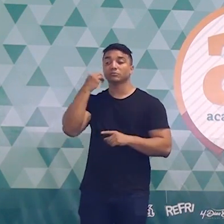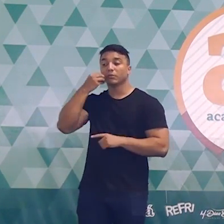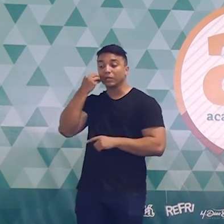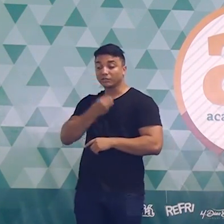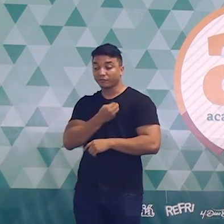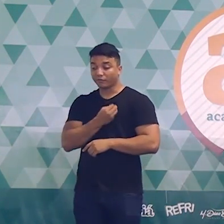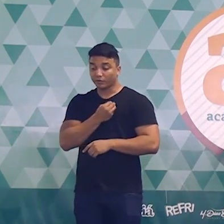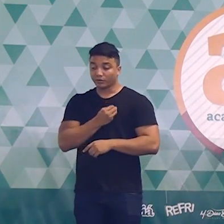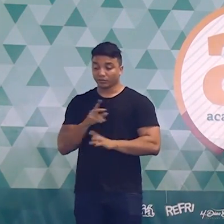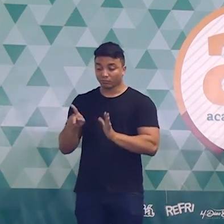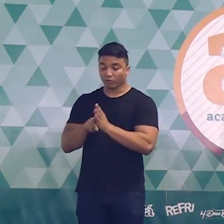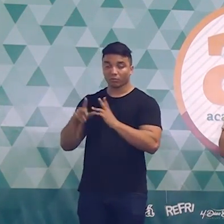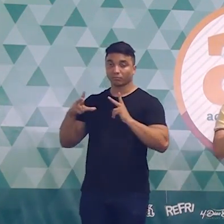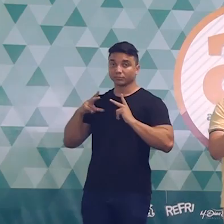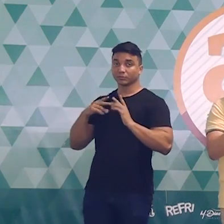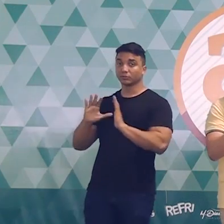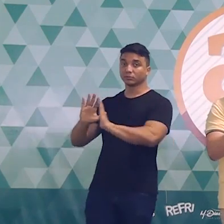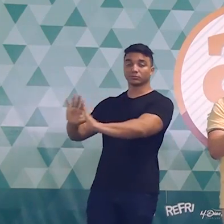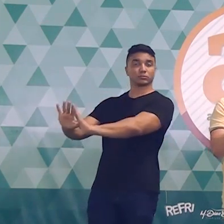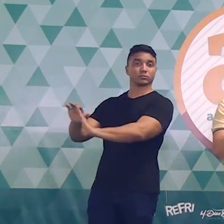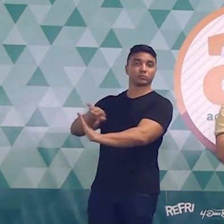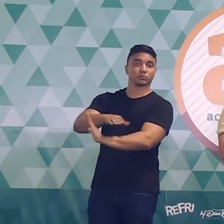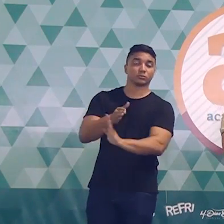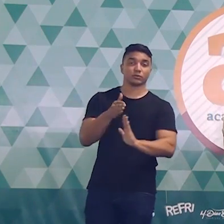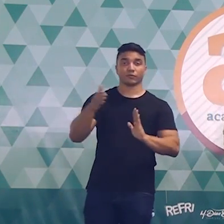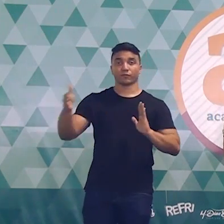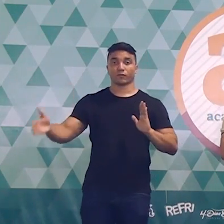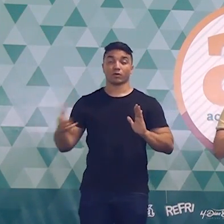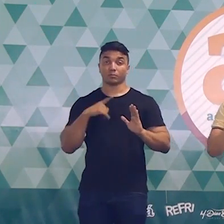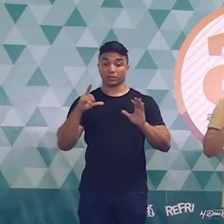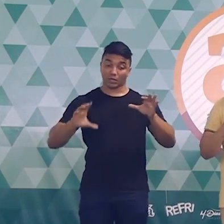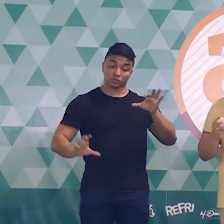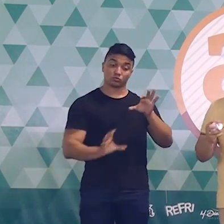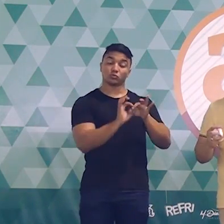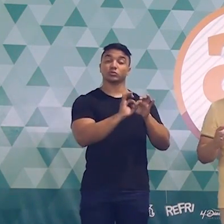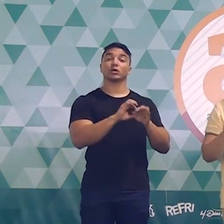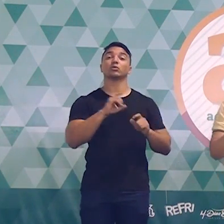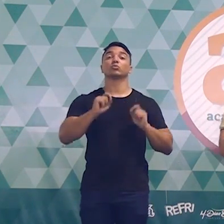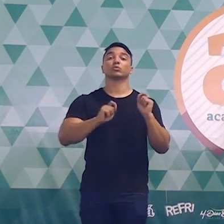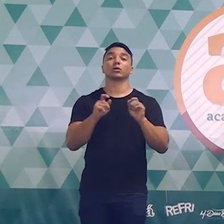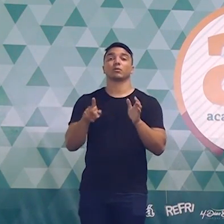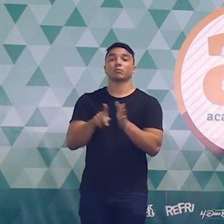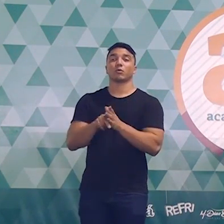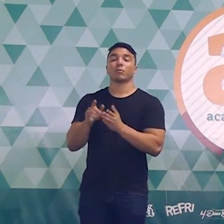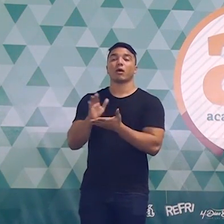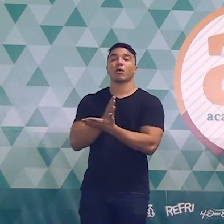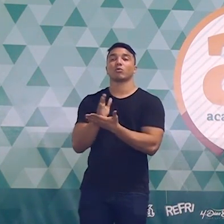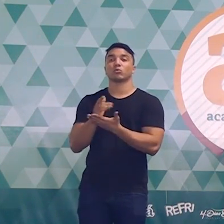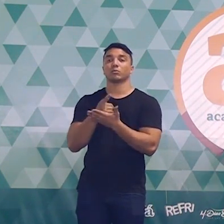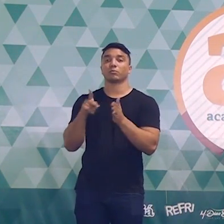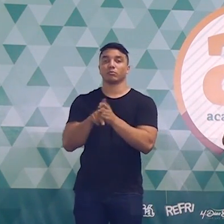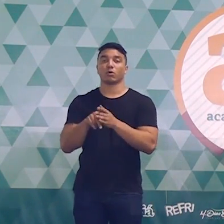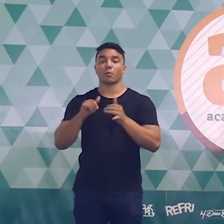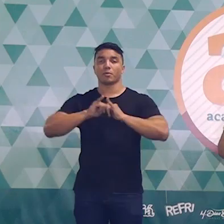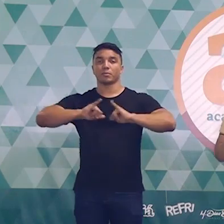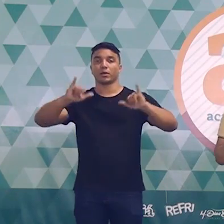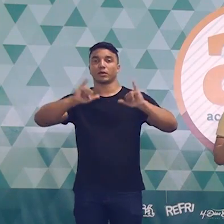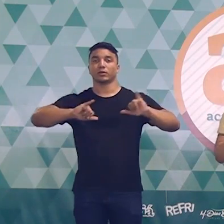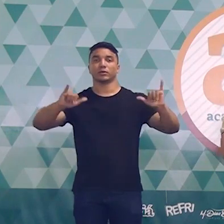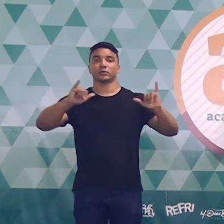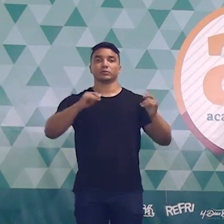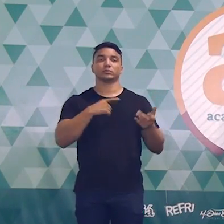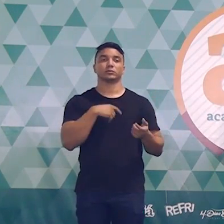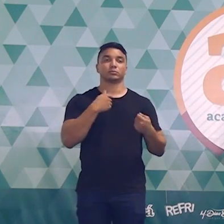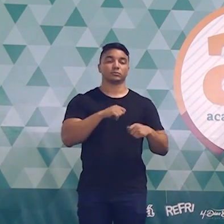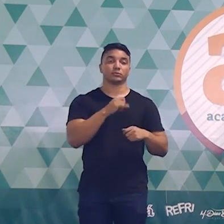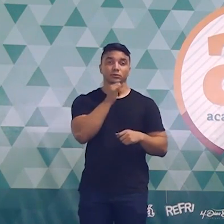de vida, elas têm que ser associadas a alguma situação de repercussão na imprensa. Elas têm que